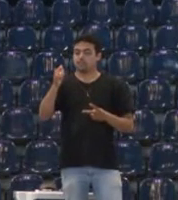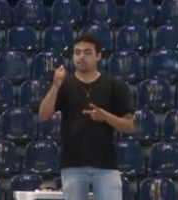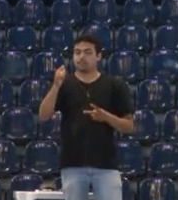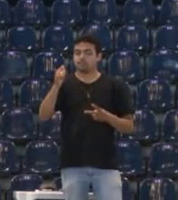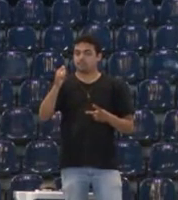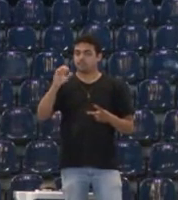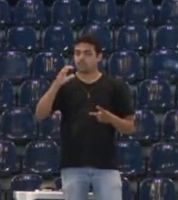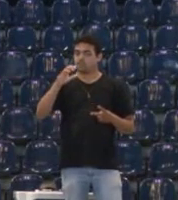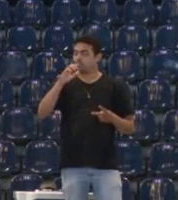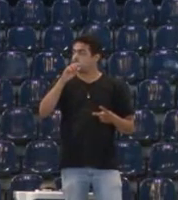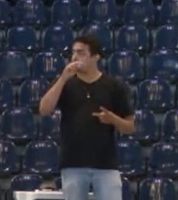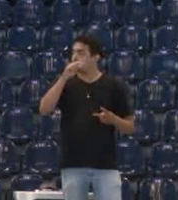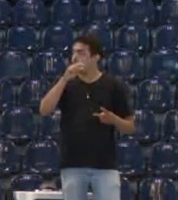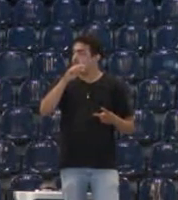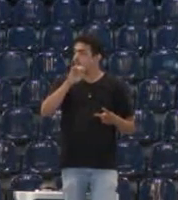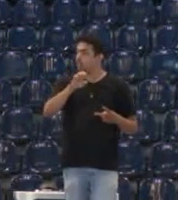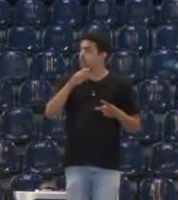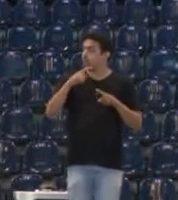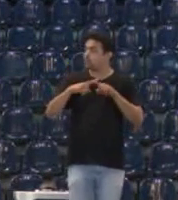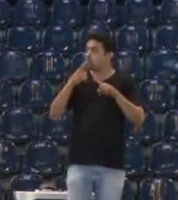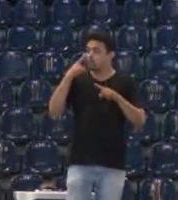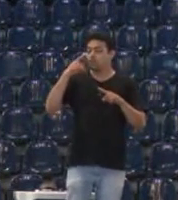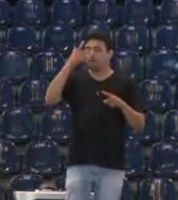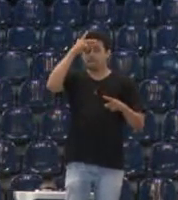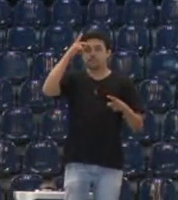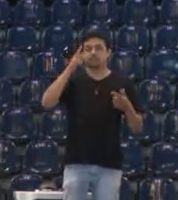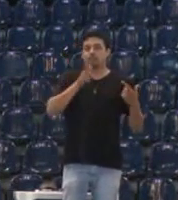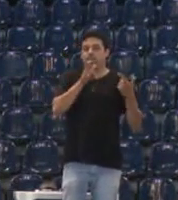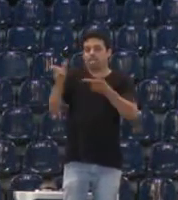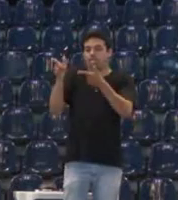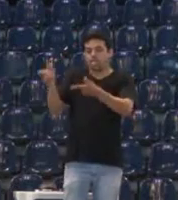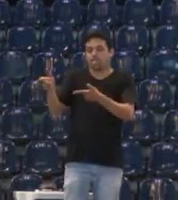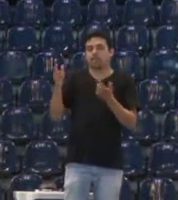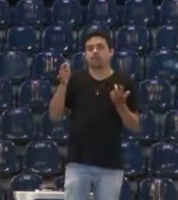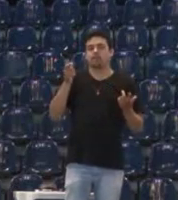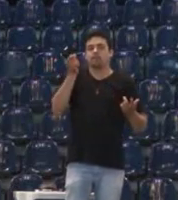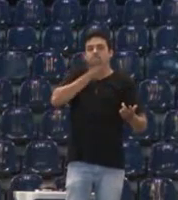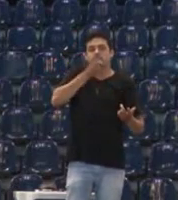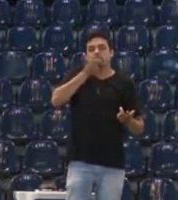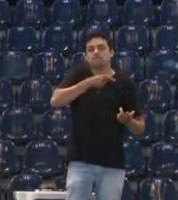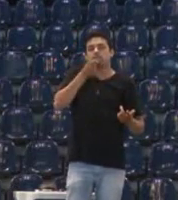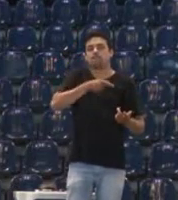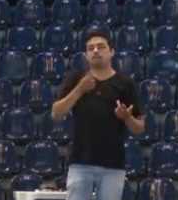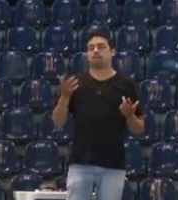daí tirar onda fazer gozação